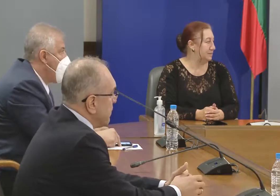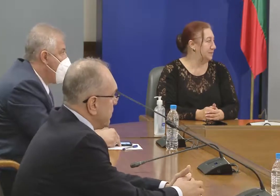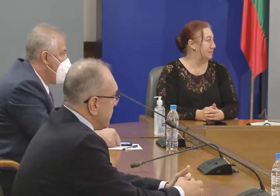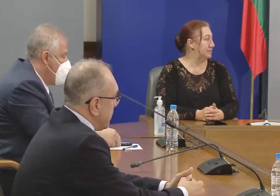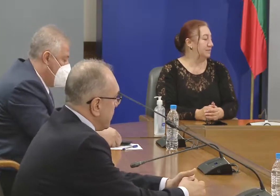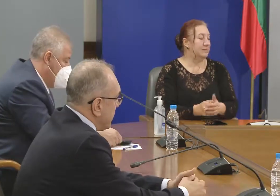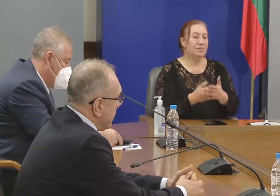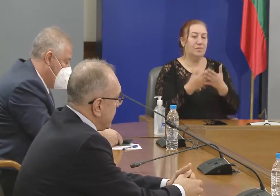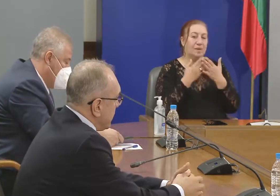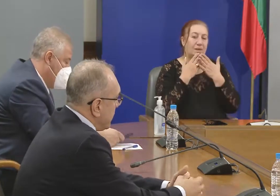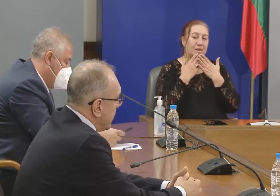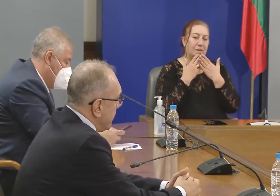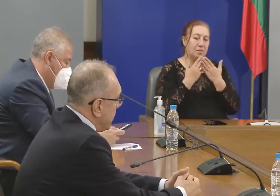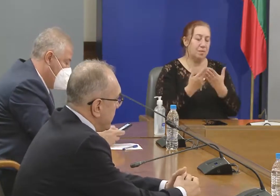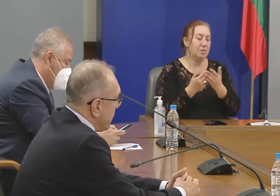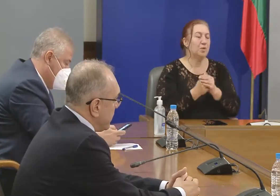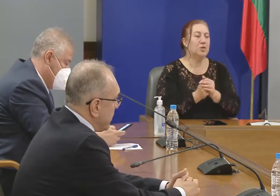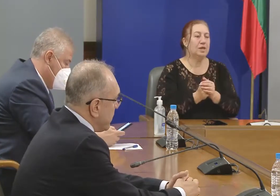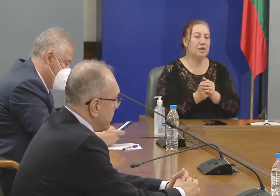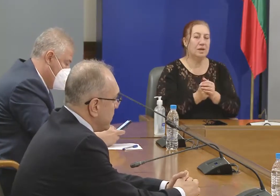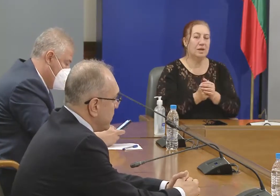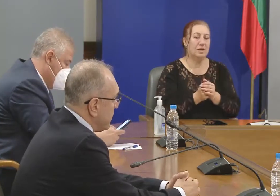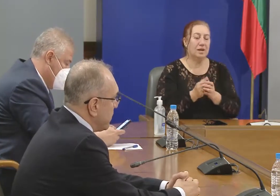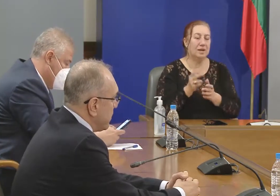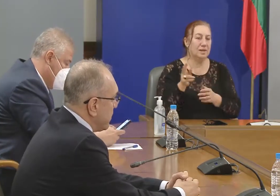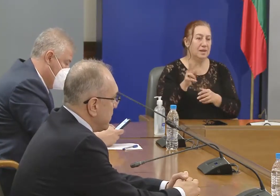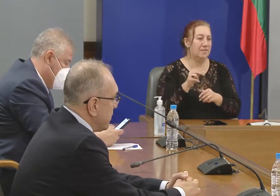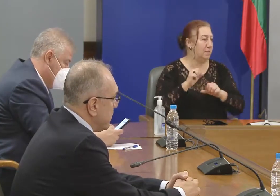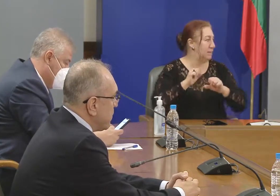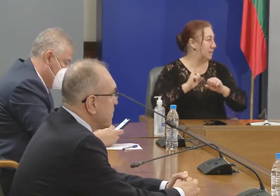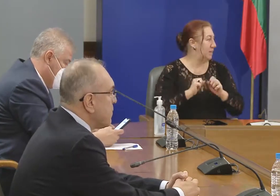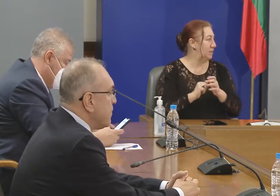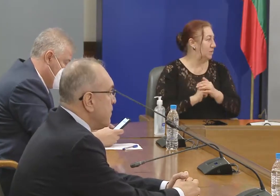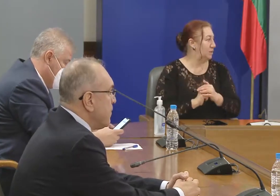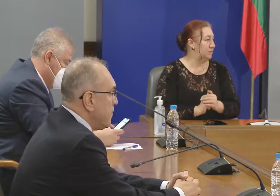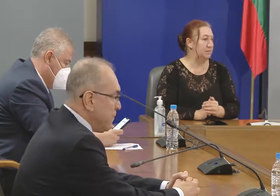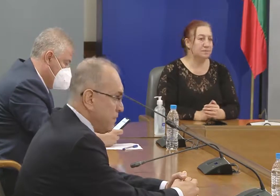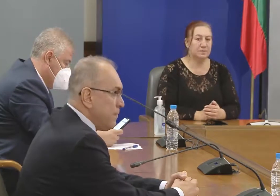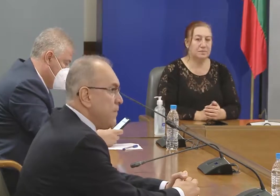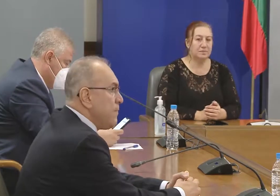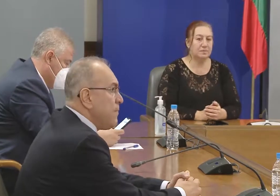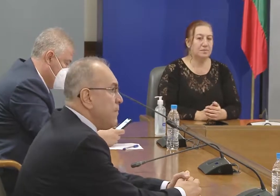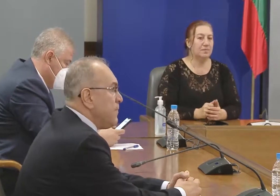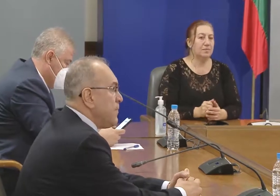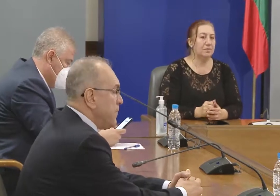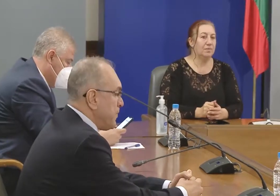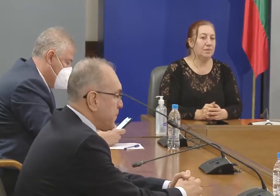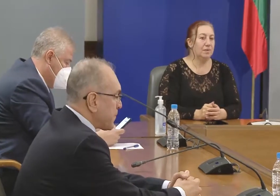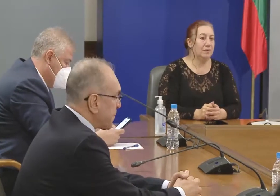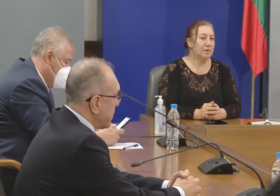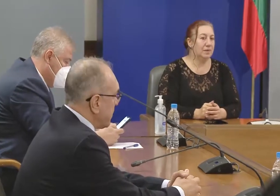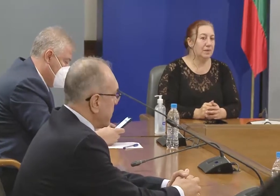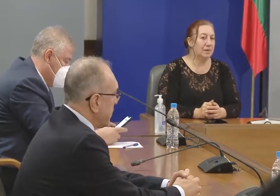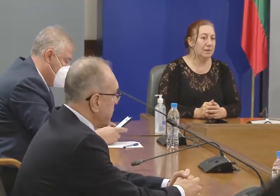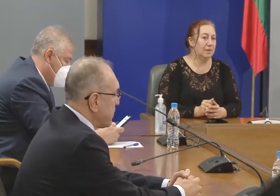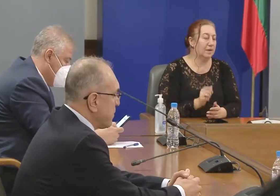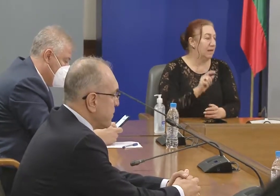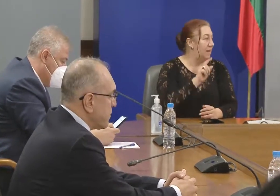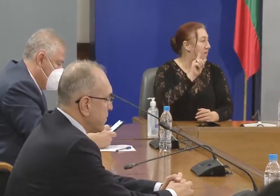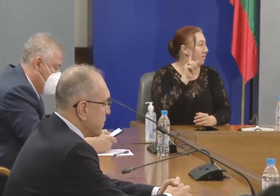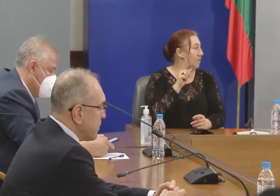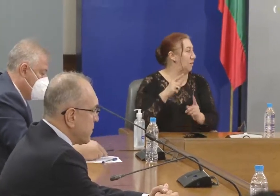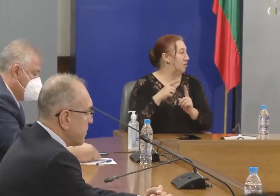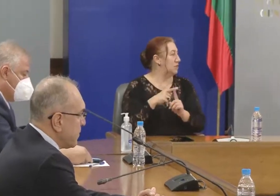Благодаря, професор Богов. Да минем към въпроси. Министър Вълчев, можем ли да ви попитаме? Вие винаги